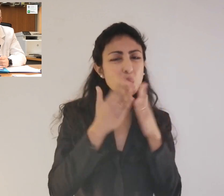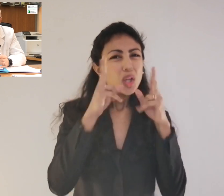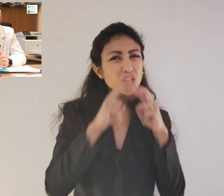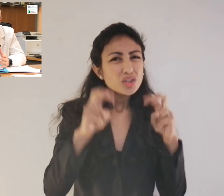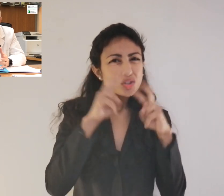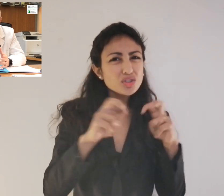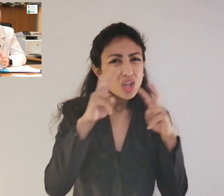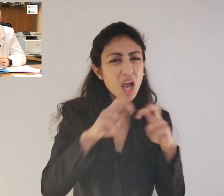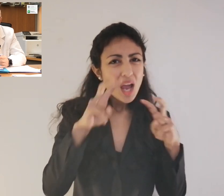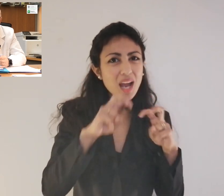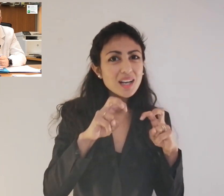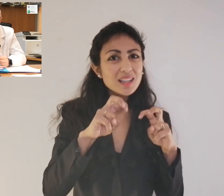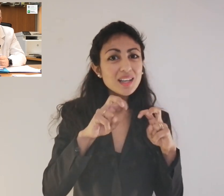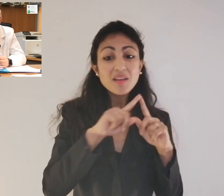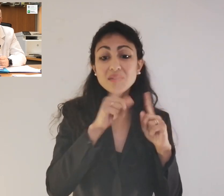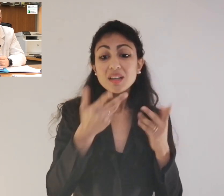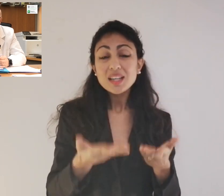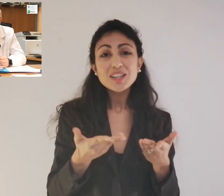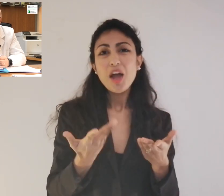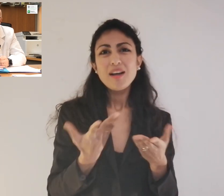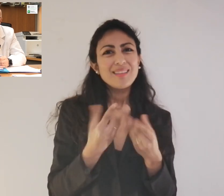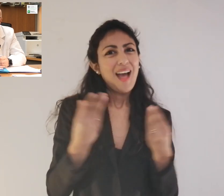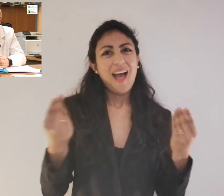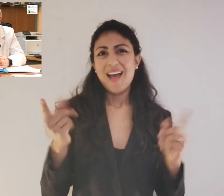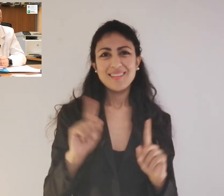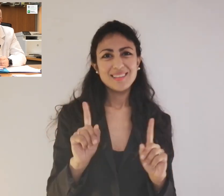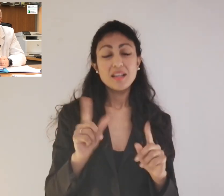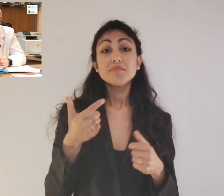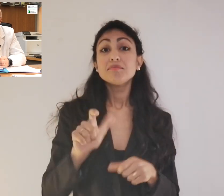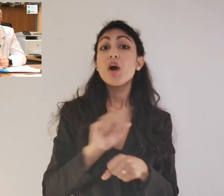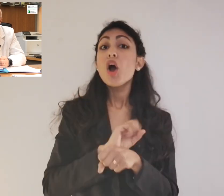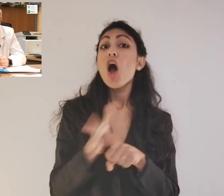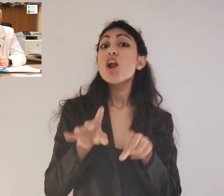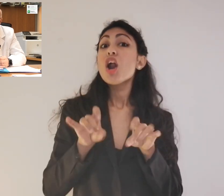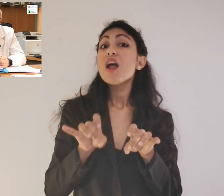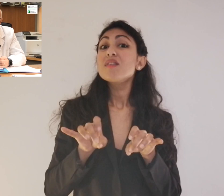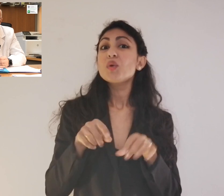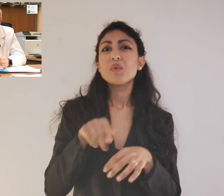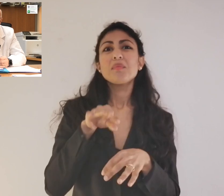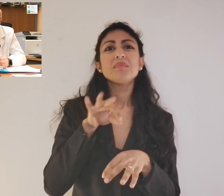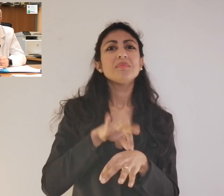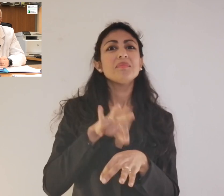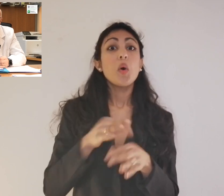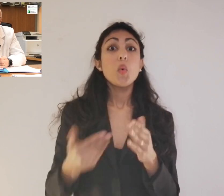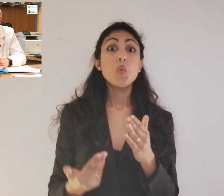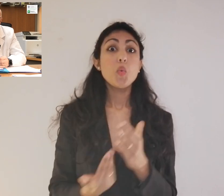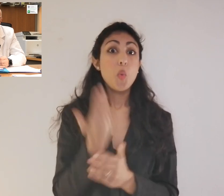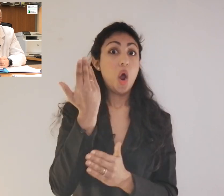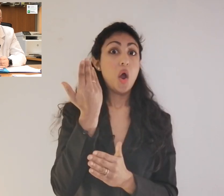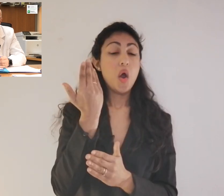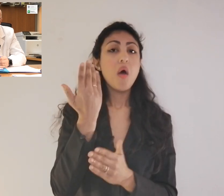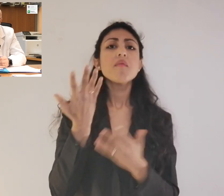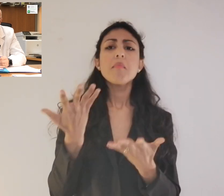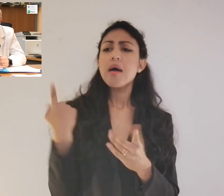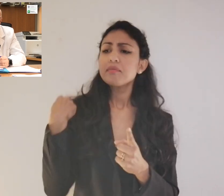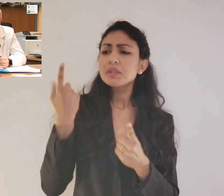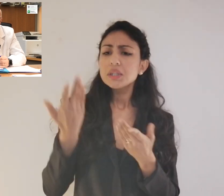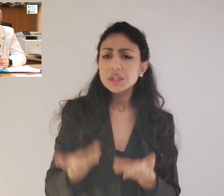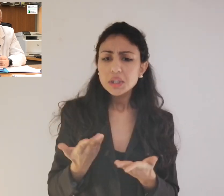molto forti, perché questa è comunque una malattia nuova, ci indicano che può allattare al seno